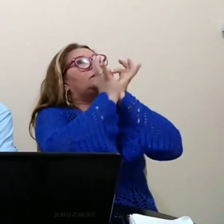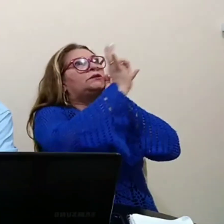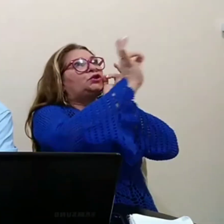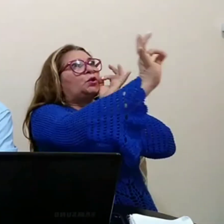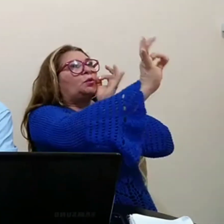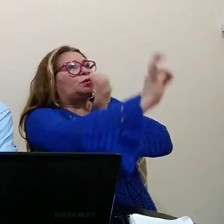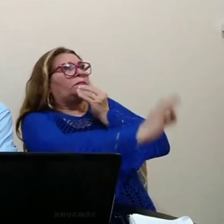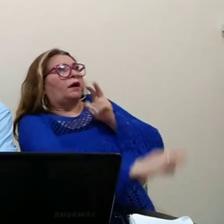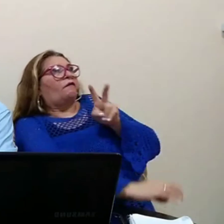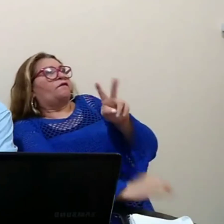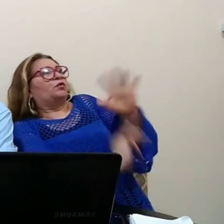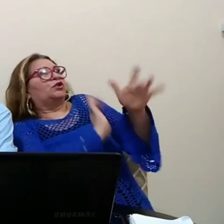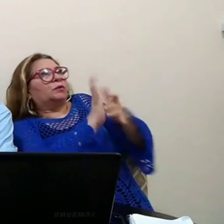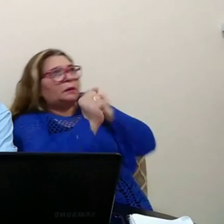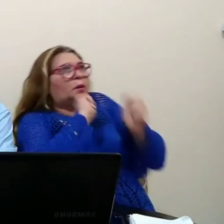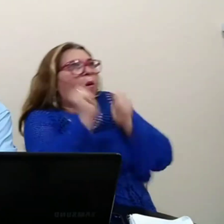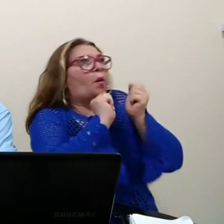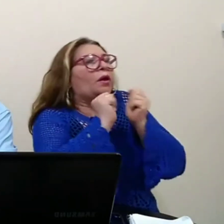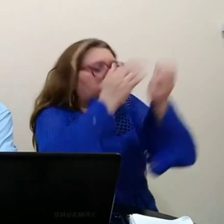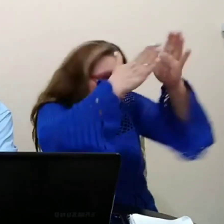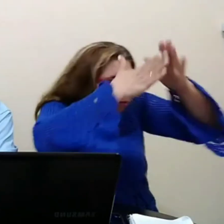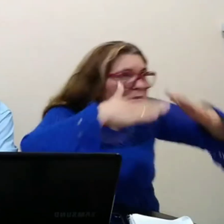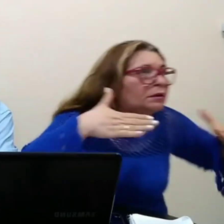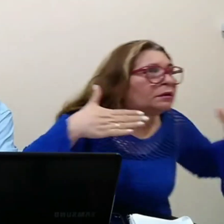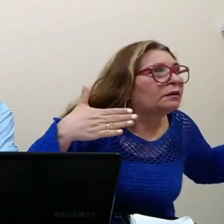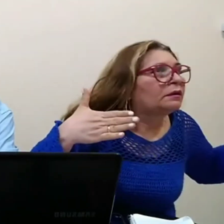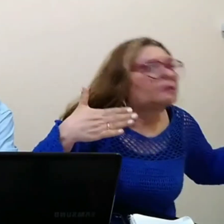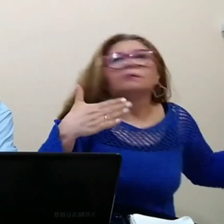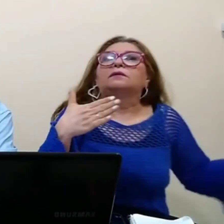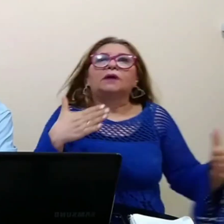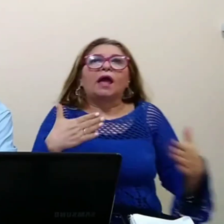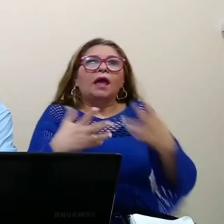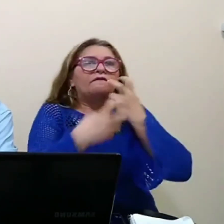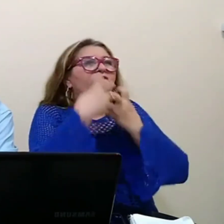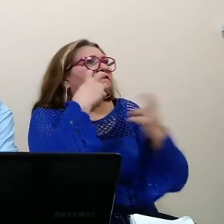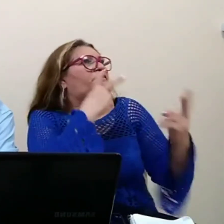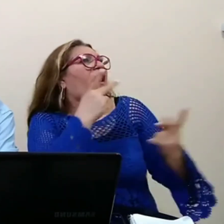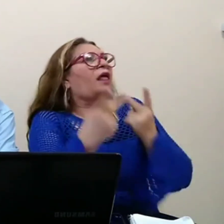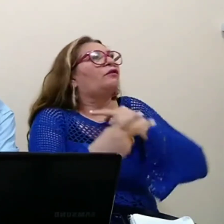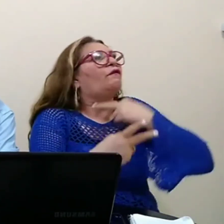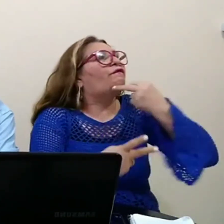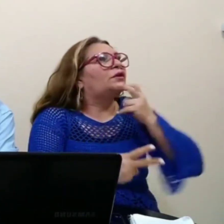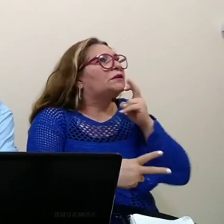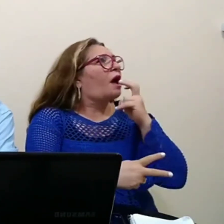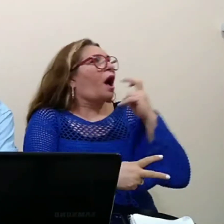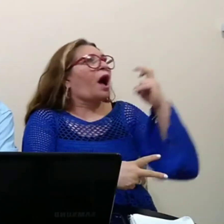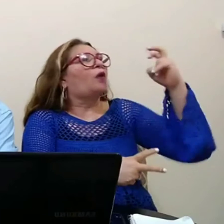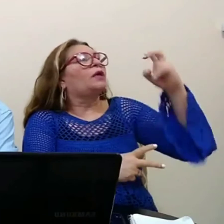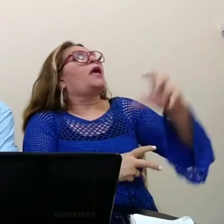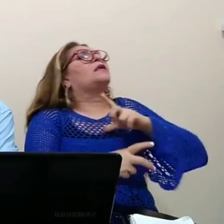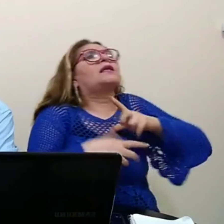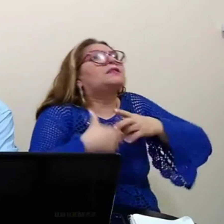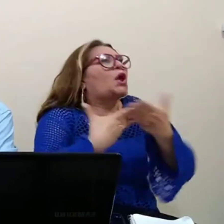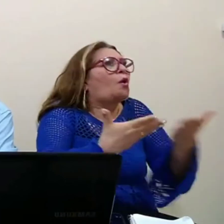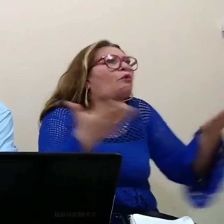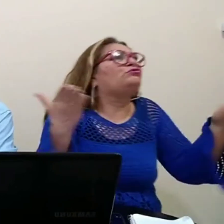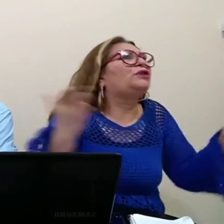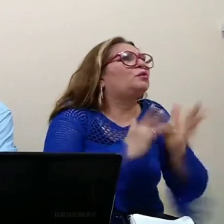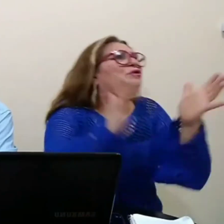Jesus, correu e o adorou, exclamando com alta voz: Que tenho eu